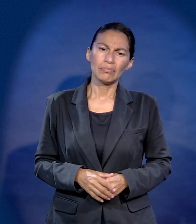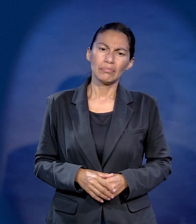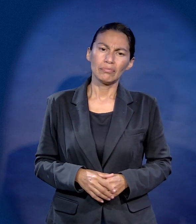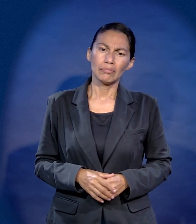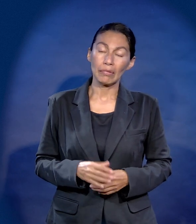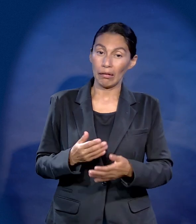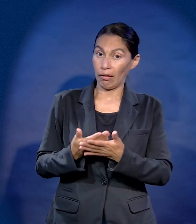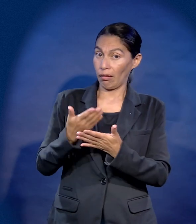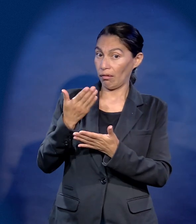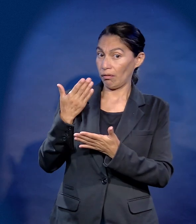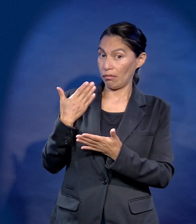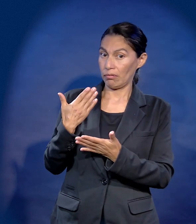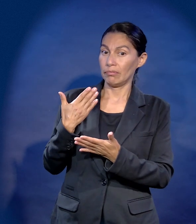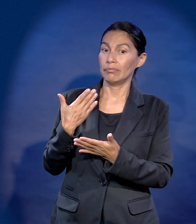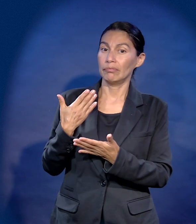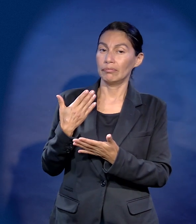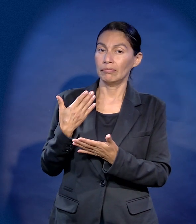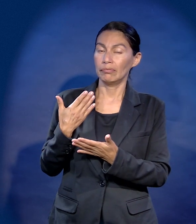Más o menos.